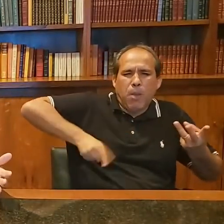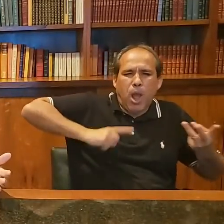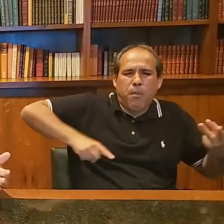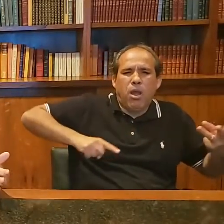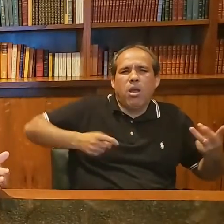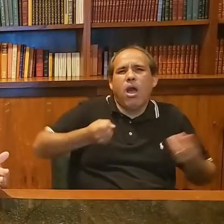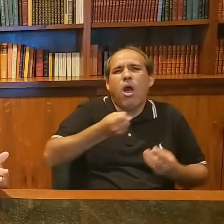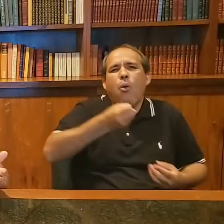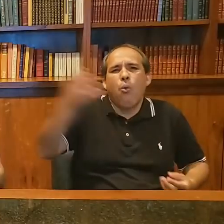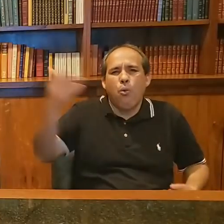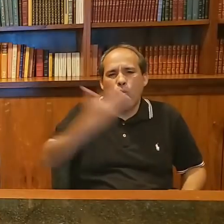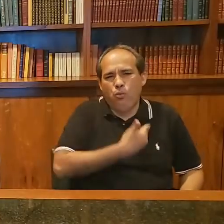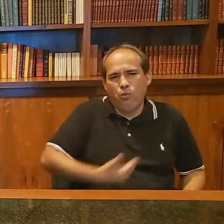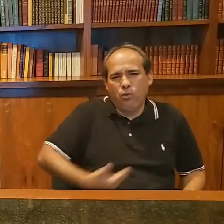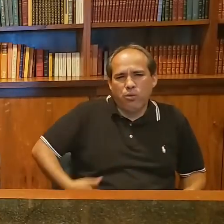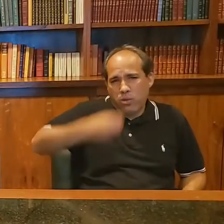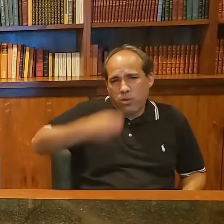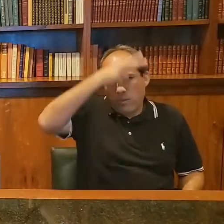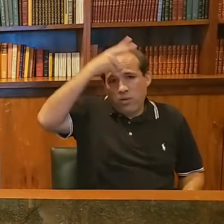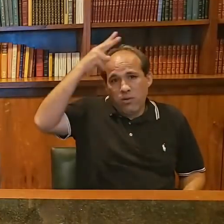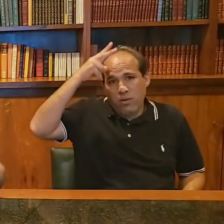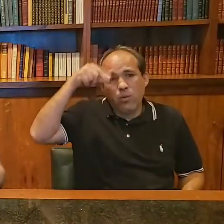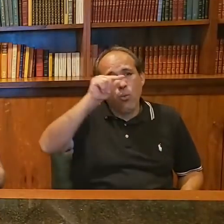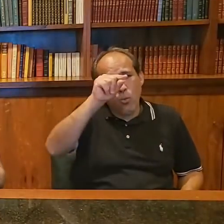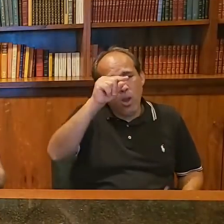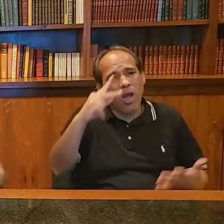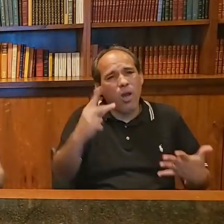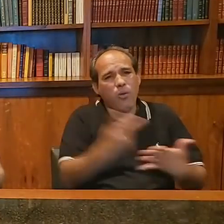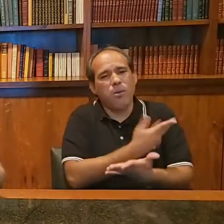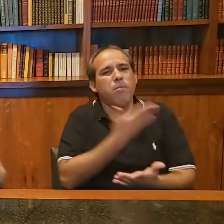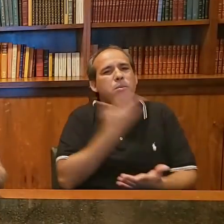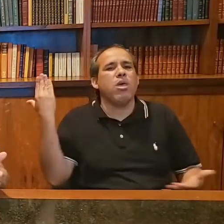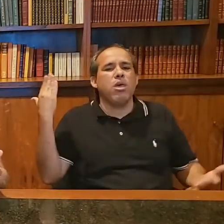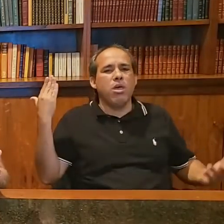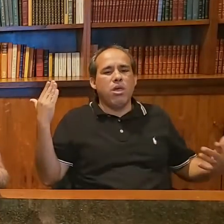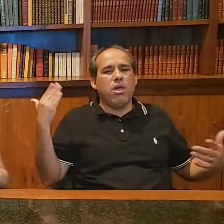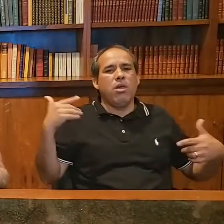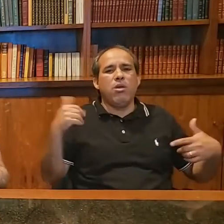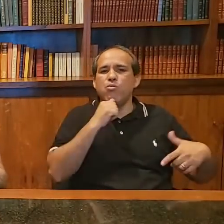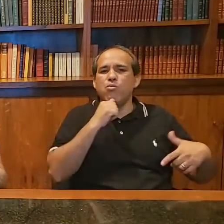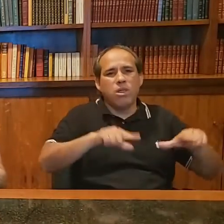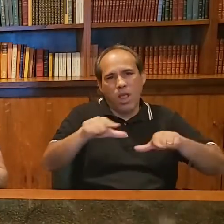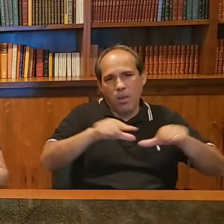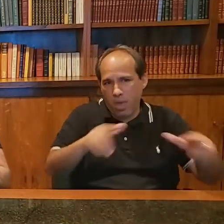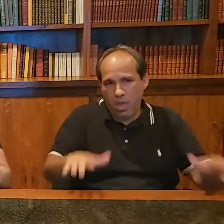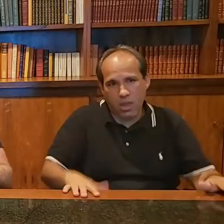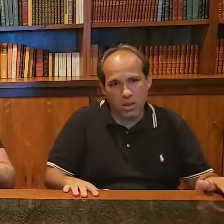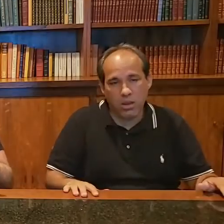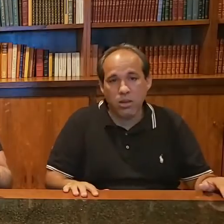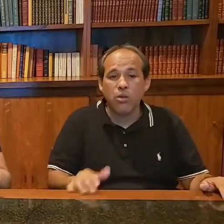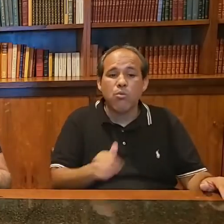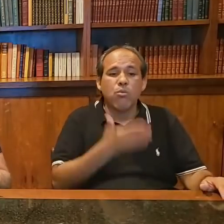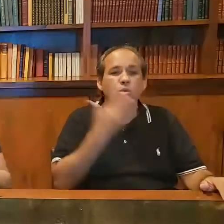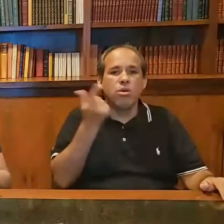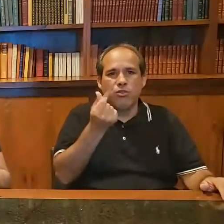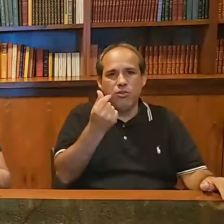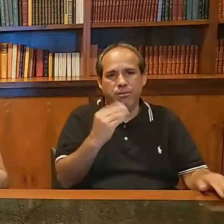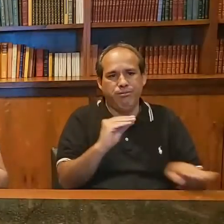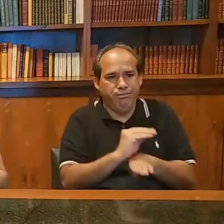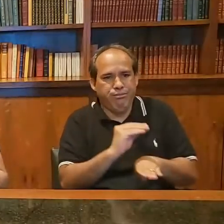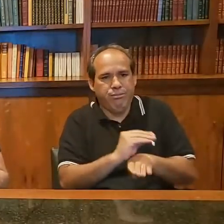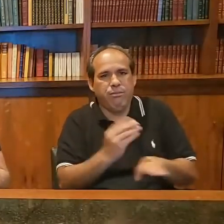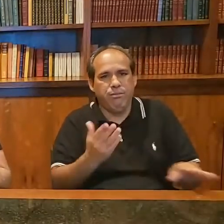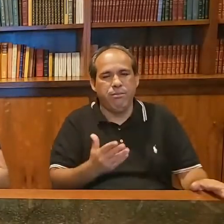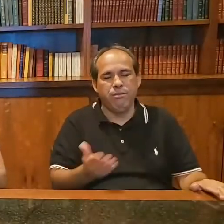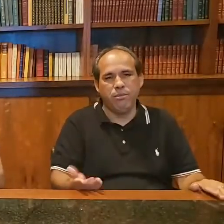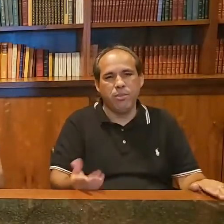governadores e prefeitos. Então, estão desempregados. Eu prefiro dizer o certo, né? Estão sem o seu sustento. Então,